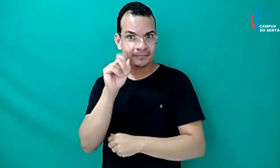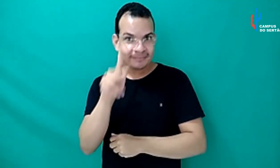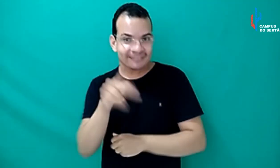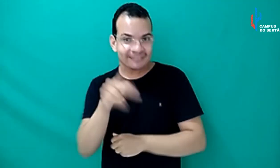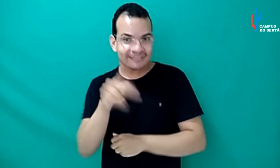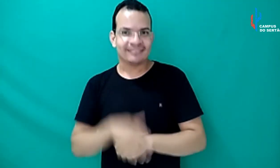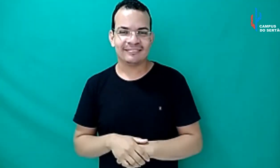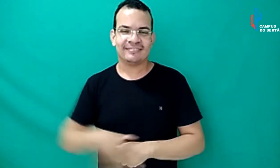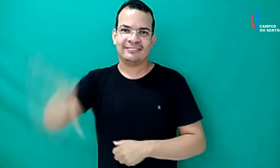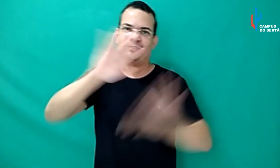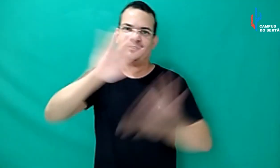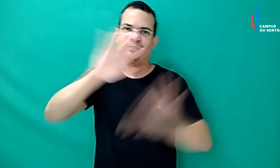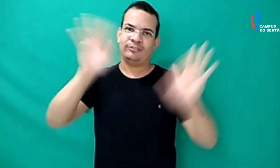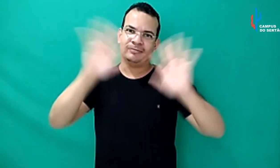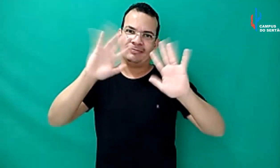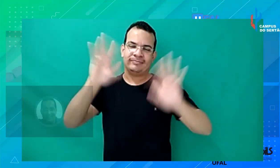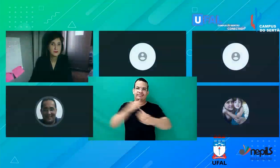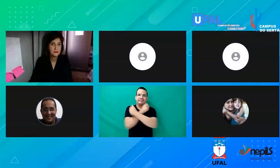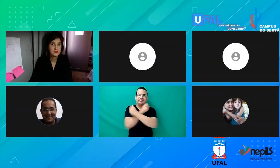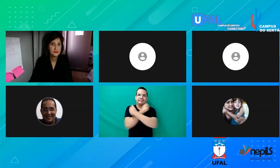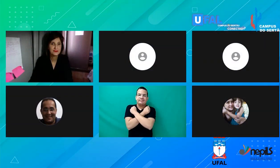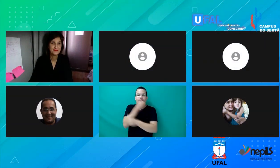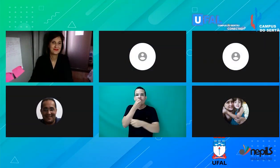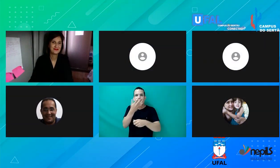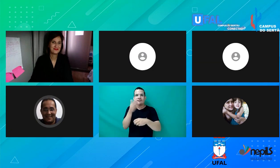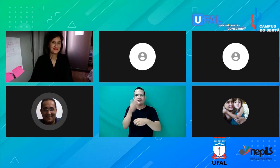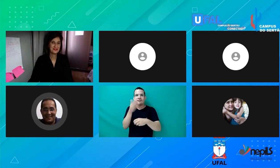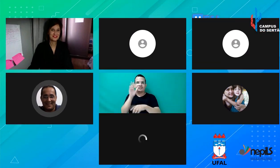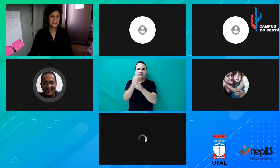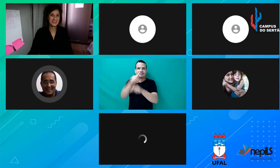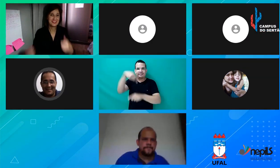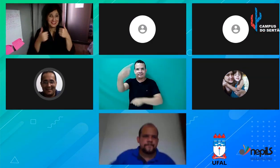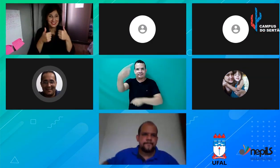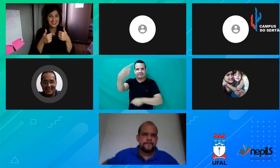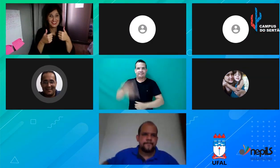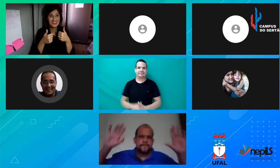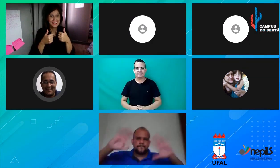as informações poderão ser postadas no fórum. Até mais a todos, um forte abraço.